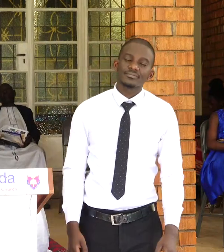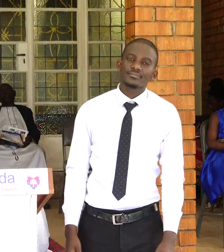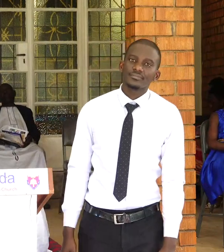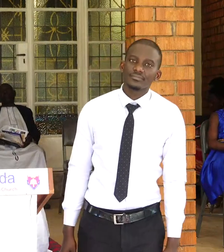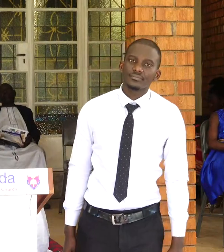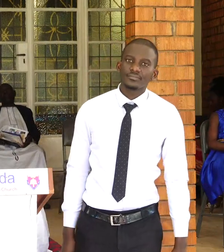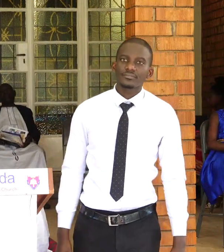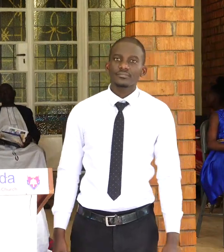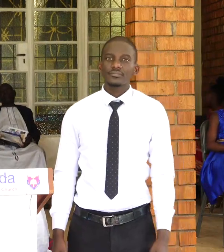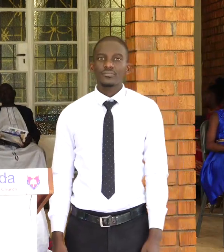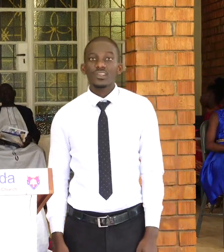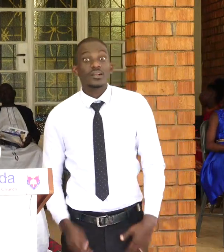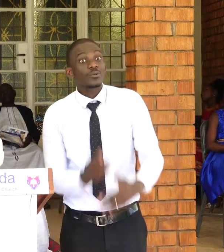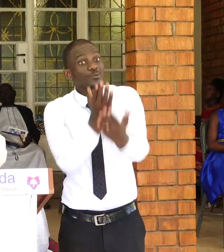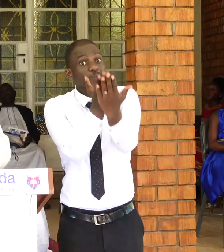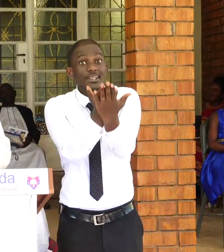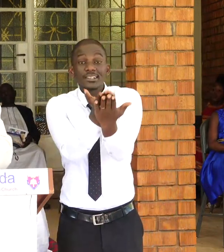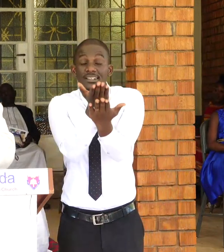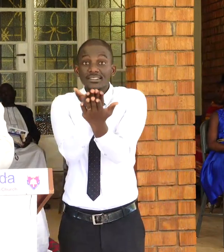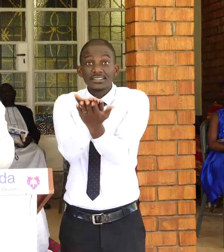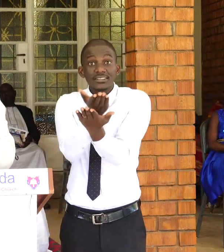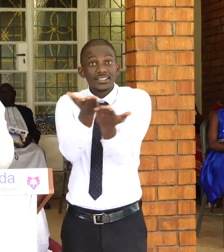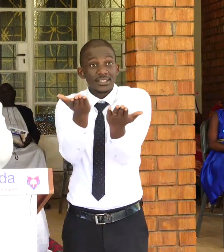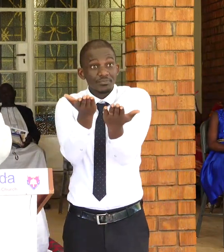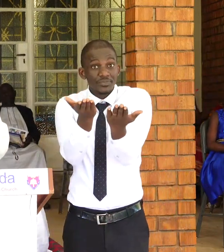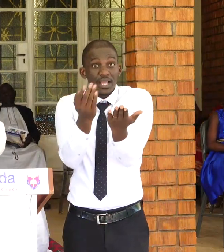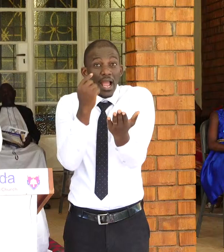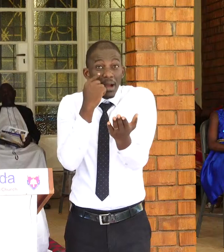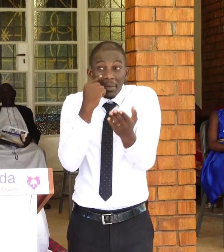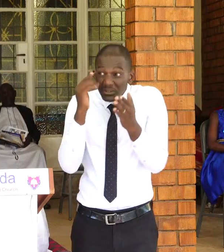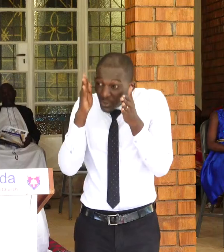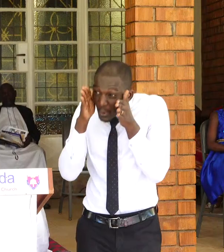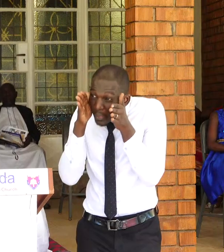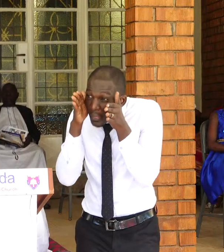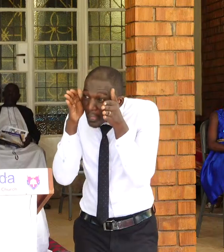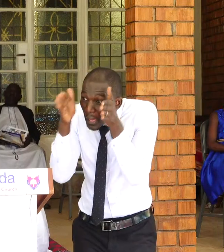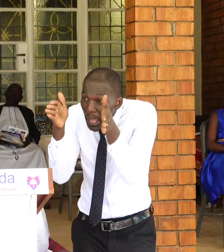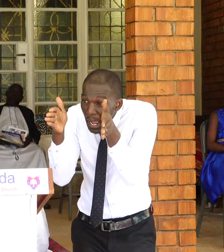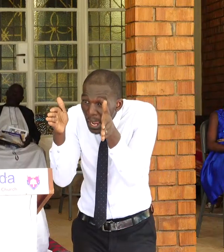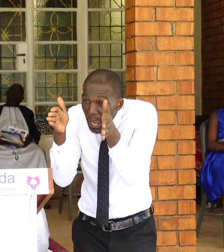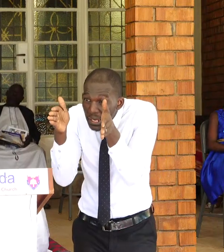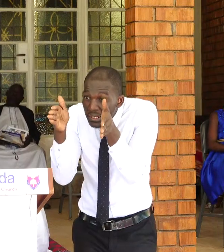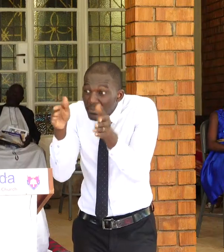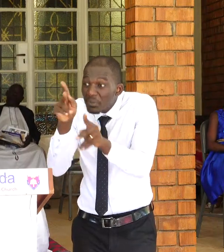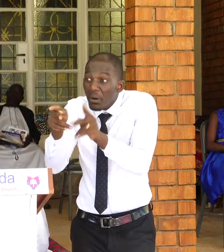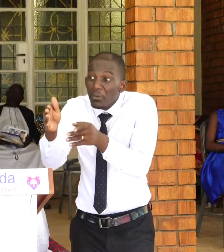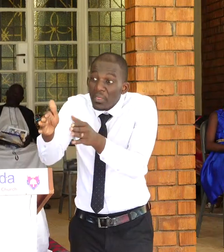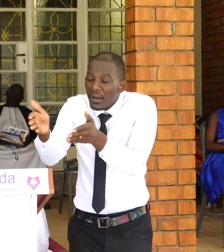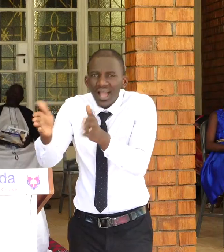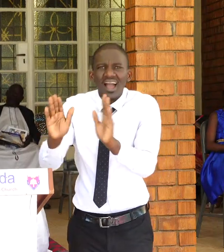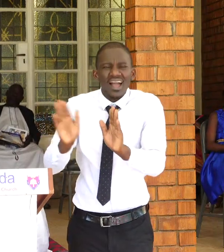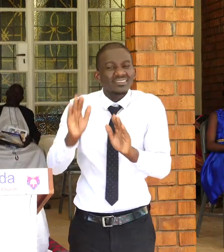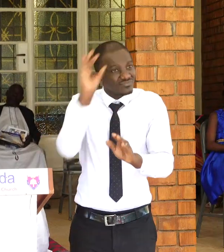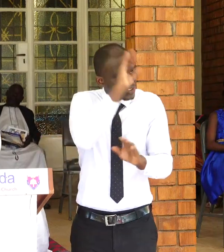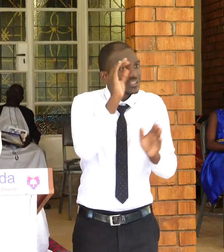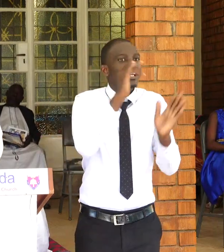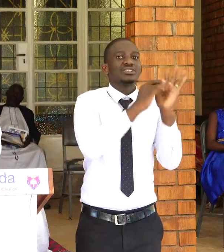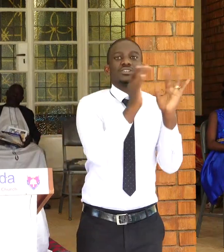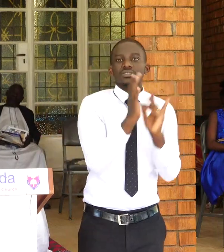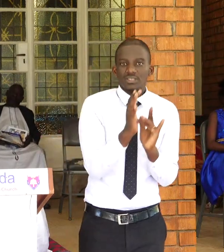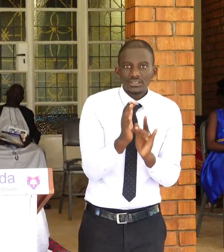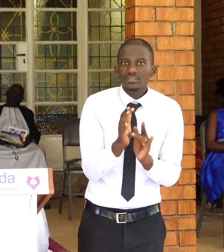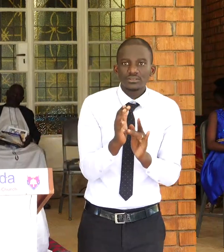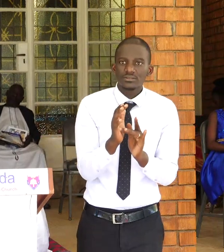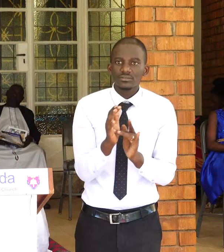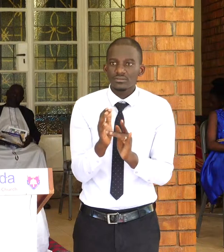Aleluya, nkwegayiridde amaaso go gajje ku bajulizi onoonye Yesu. Nkwegayiridde amaaso go